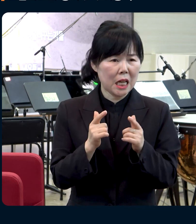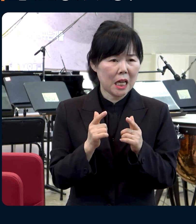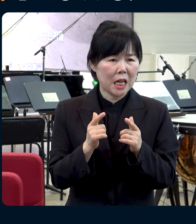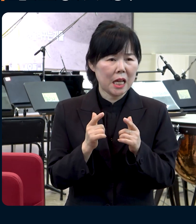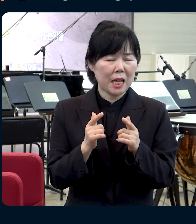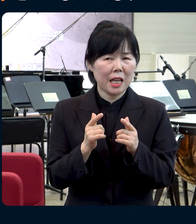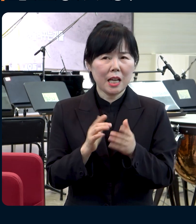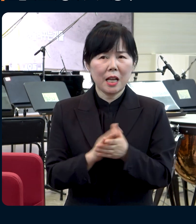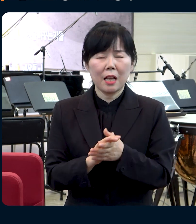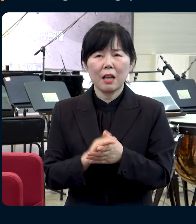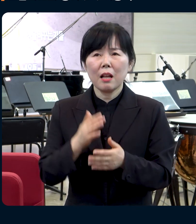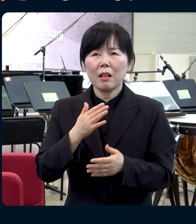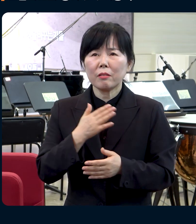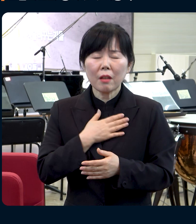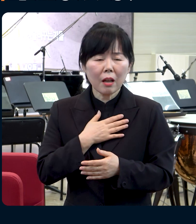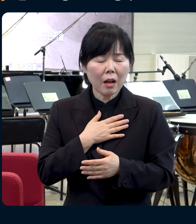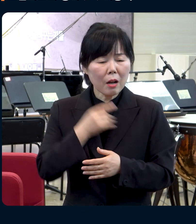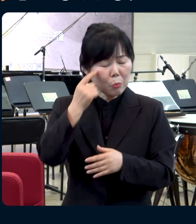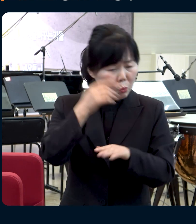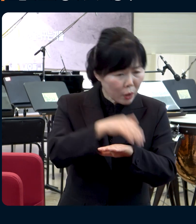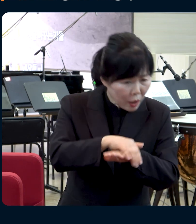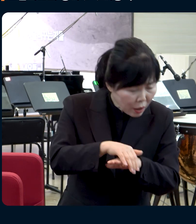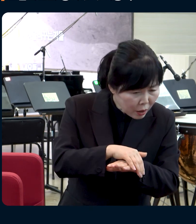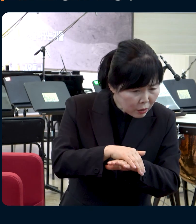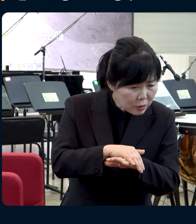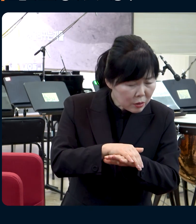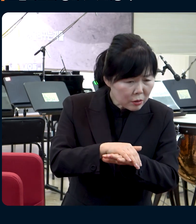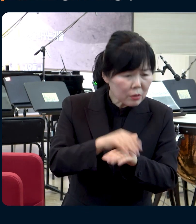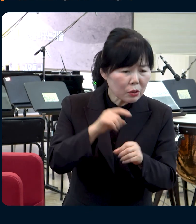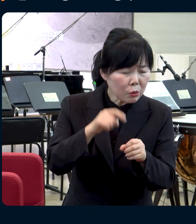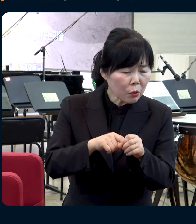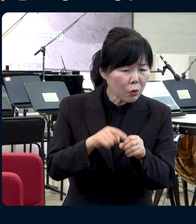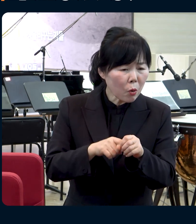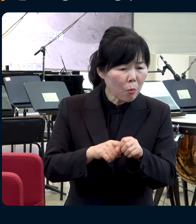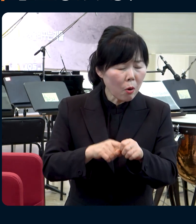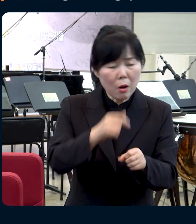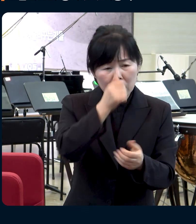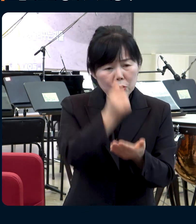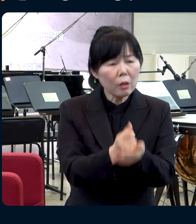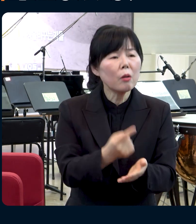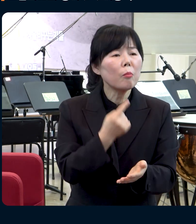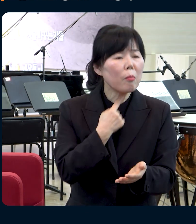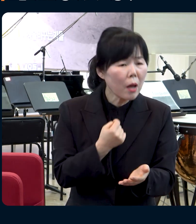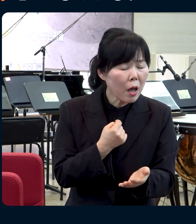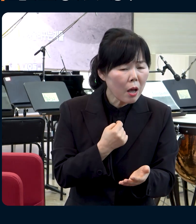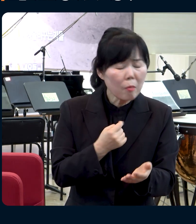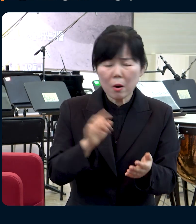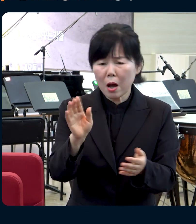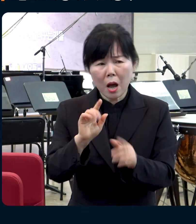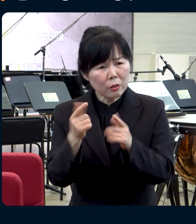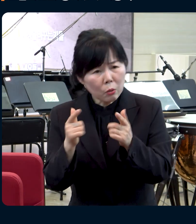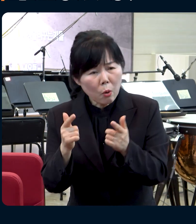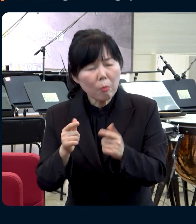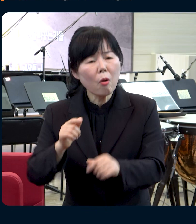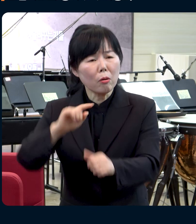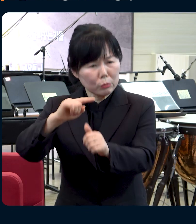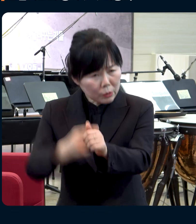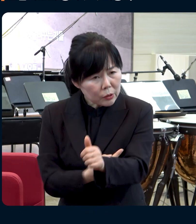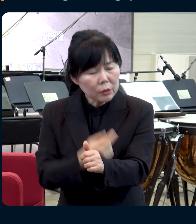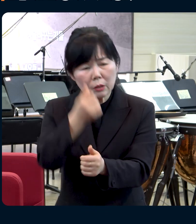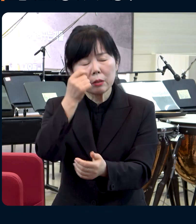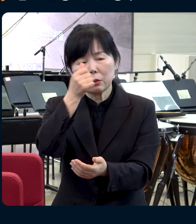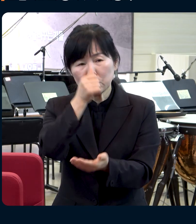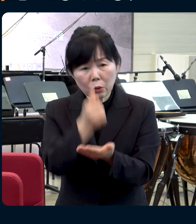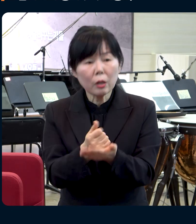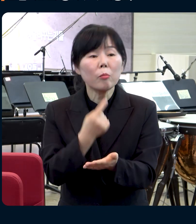살아가면서 의도적이든 의도적이지 않든 간에 때로는 우리가 죄를 짓거나 잘못된 부분이 있으면 우리 거룩한 성전 앞에 나와서 주 앞에